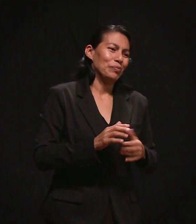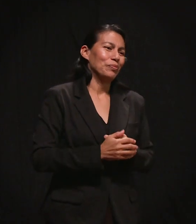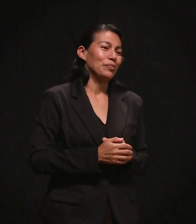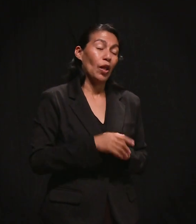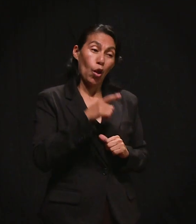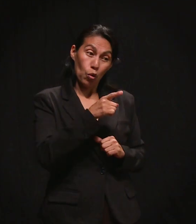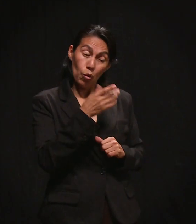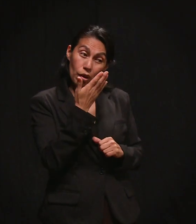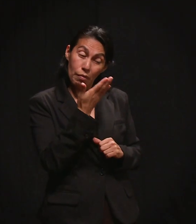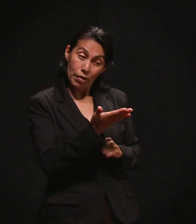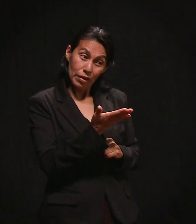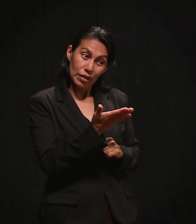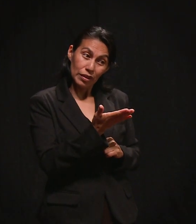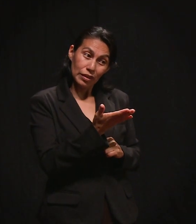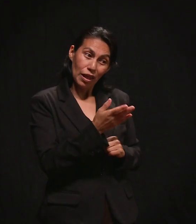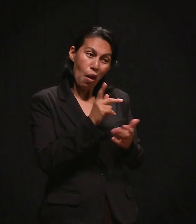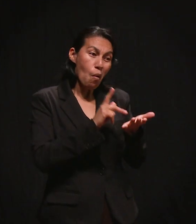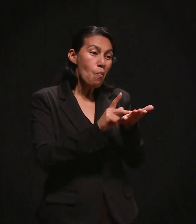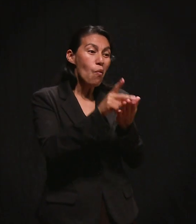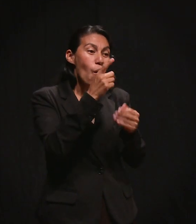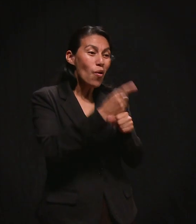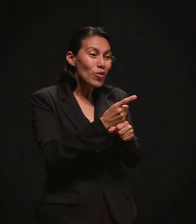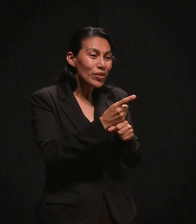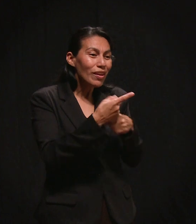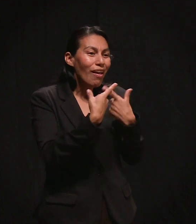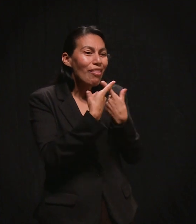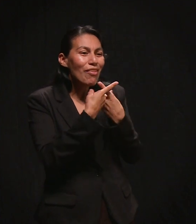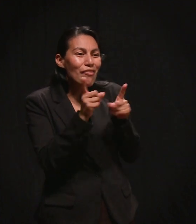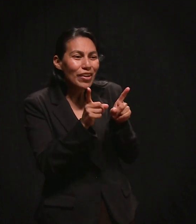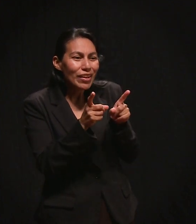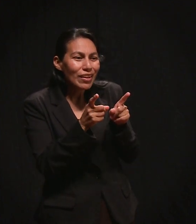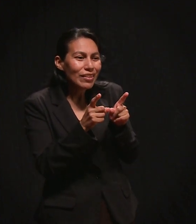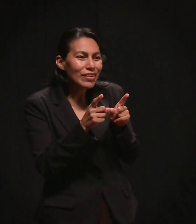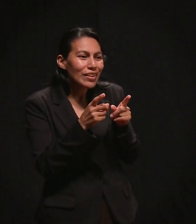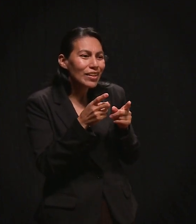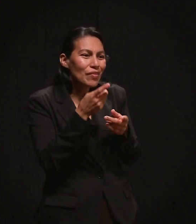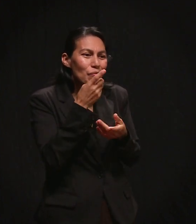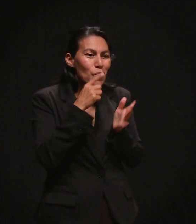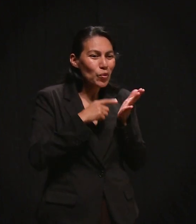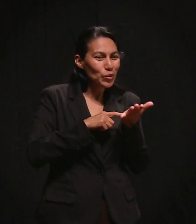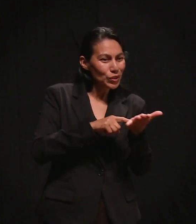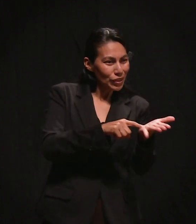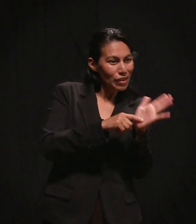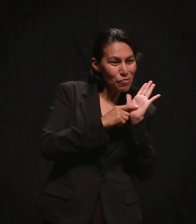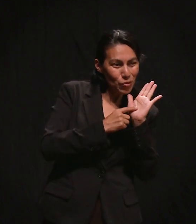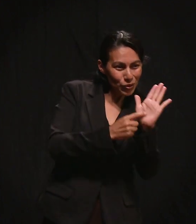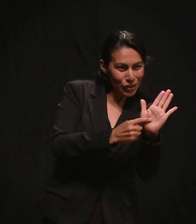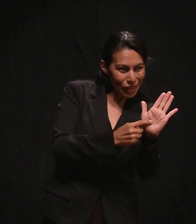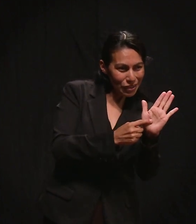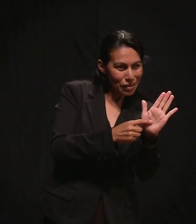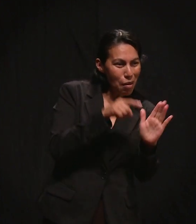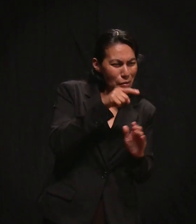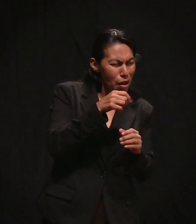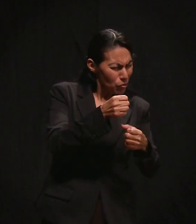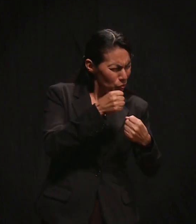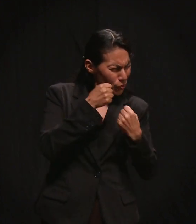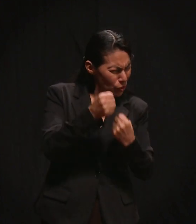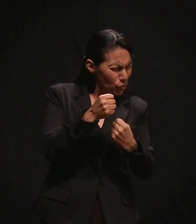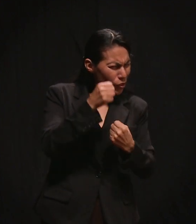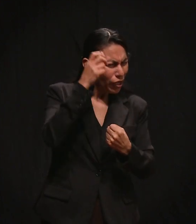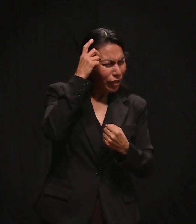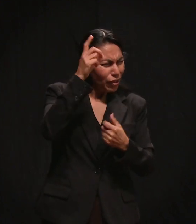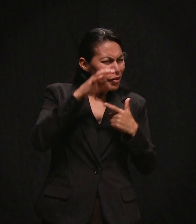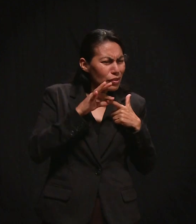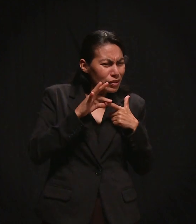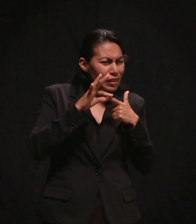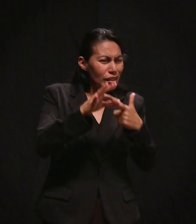Él manifestara su voluntad de otra manera, para escuchar y estar segura de que era Dios y no